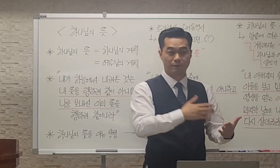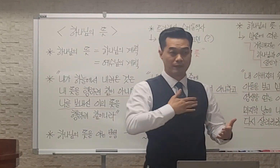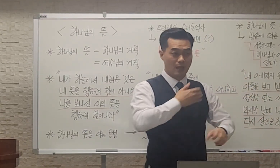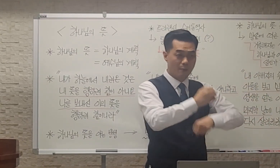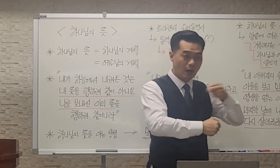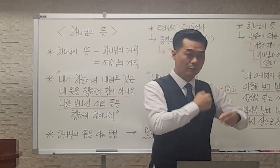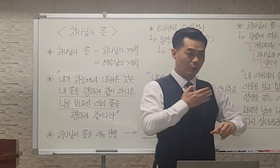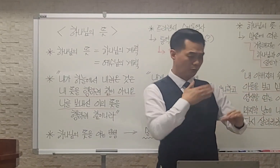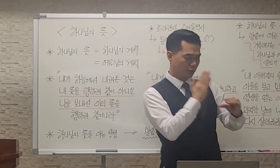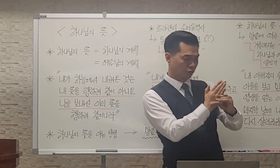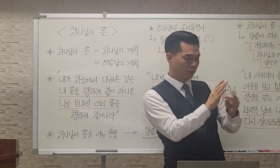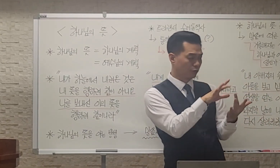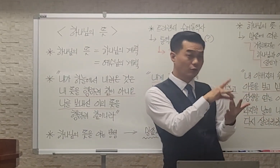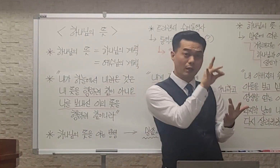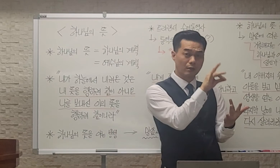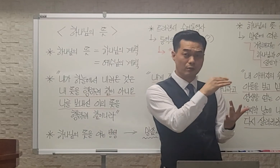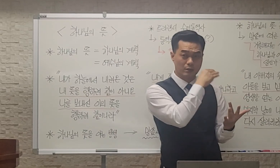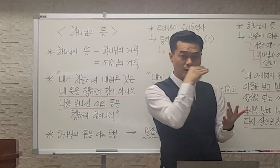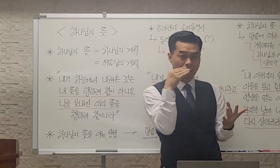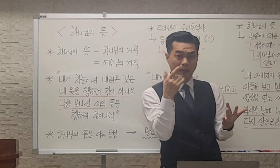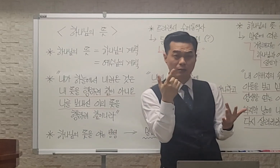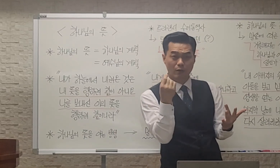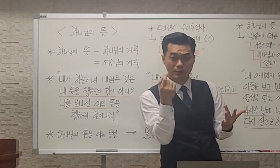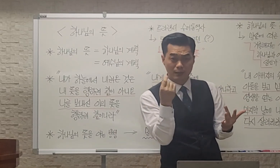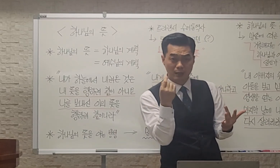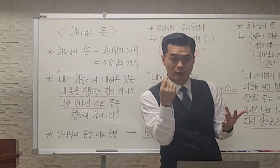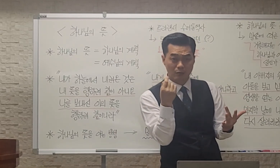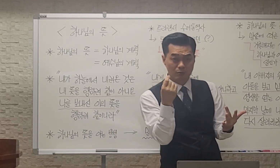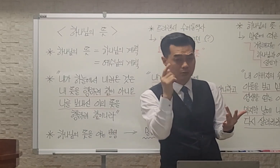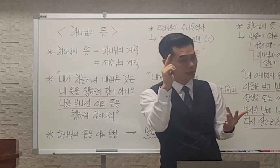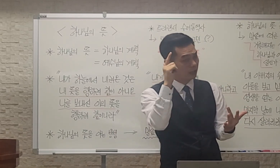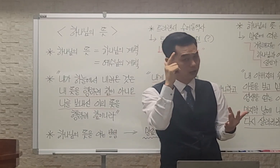내 마음대로 내 중심으로 선택하는 것이 다른 것 같잖아요. 그게 아니고